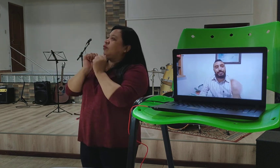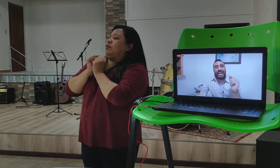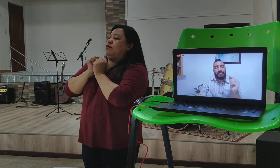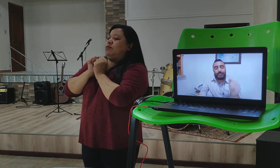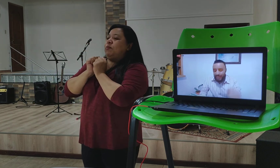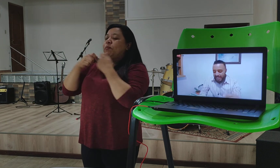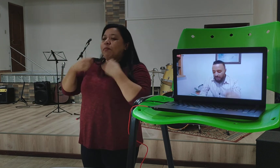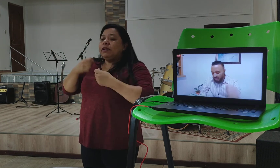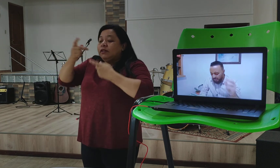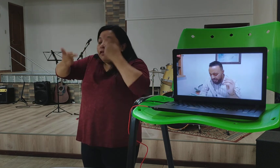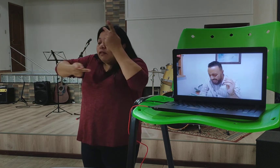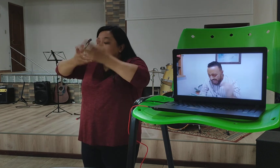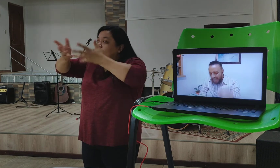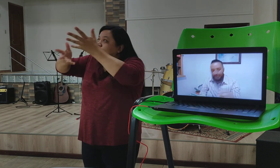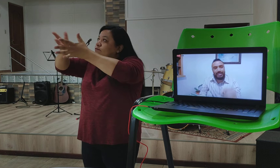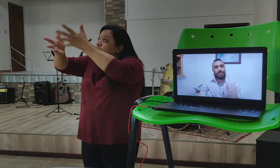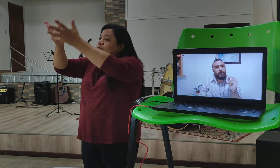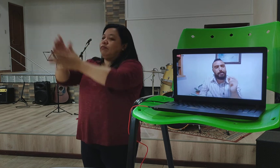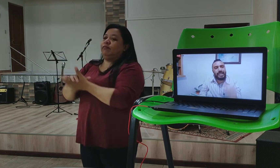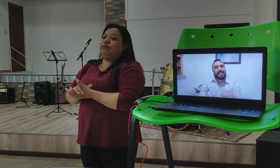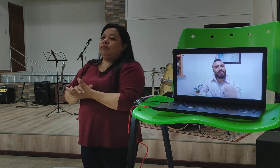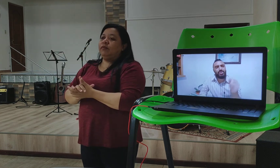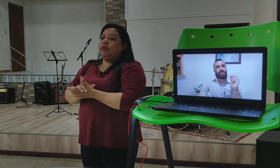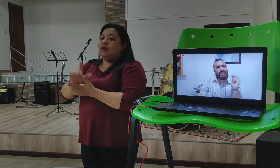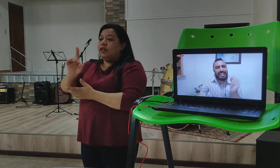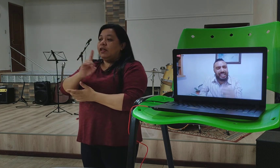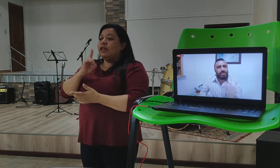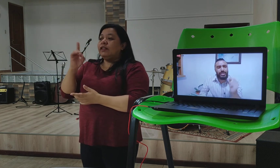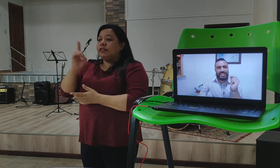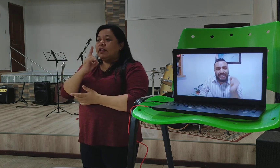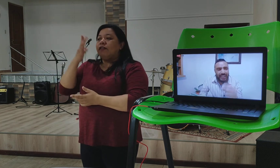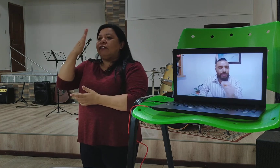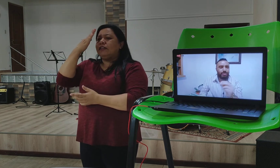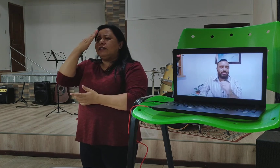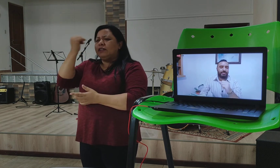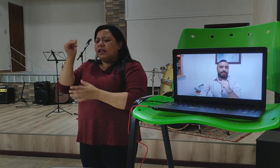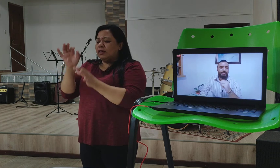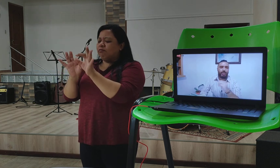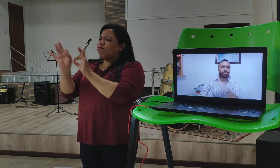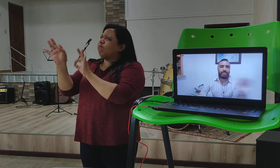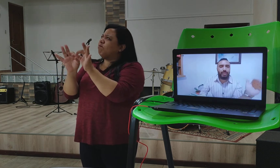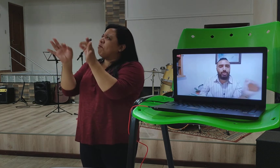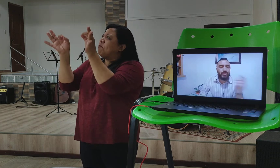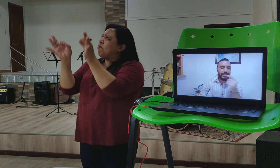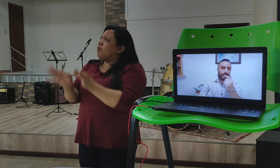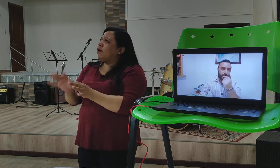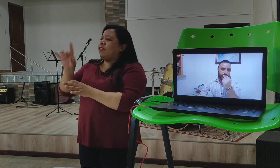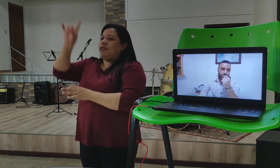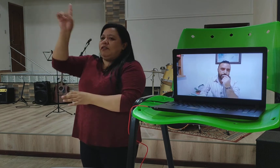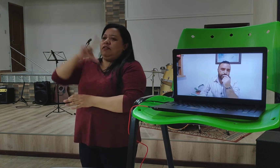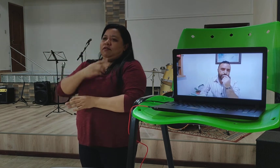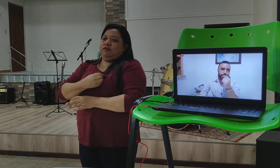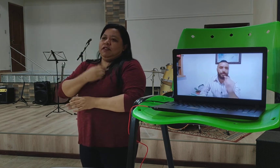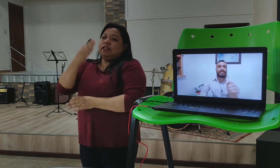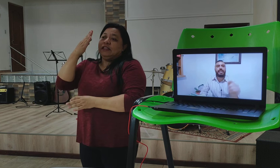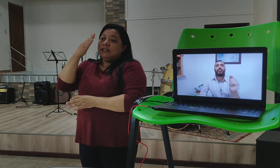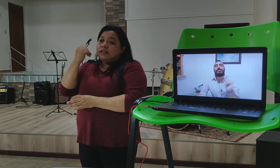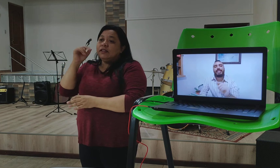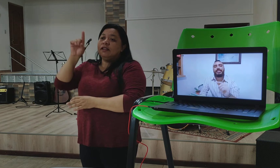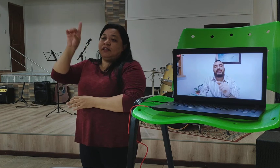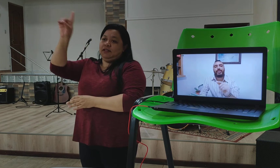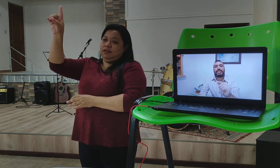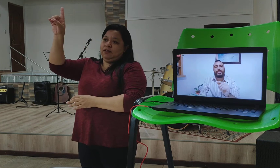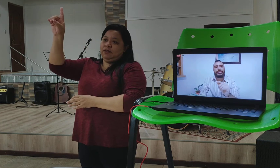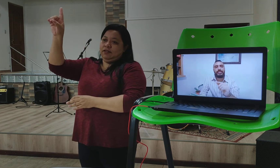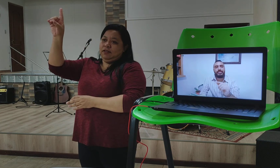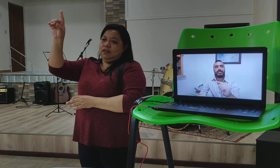fato, Davi confiava no plano soberano de Deus. Eu não tenho dúvidas disso. Por mais que ele